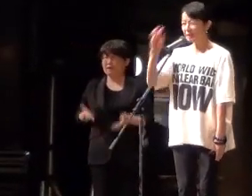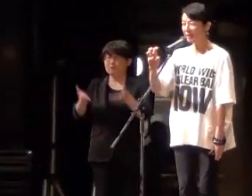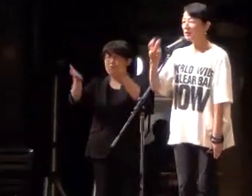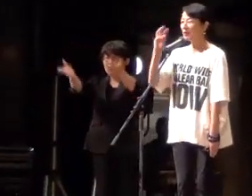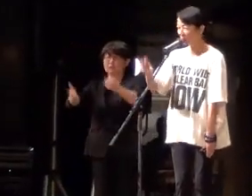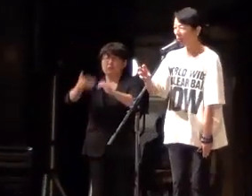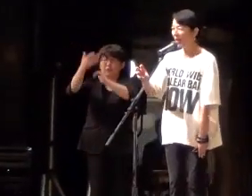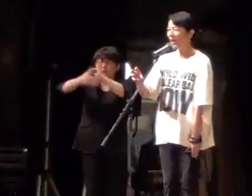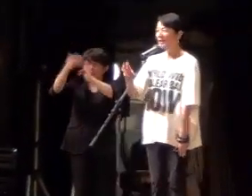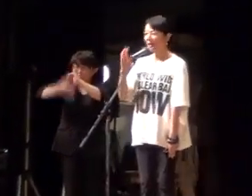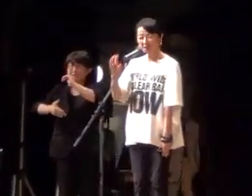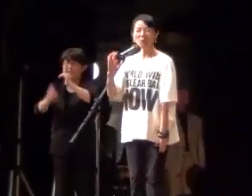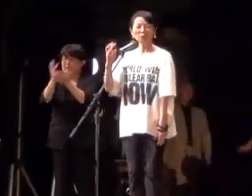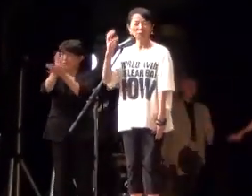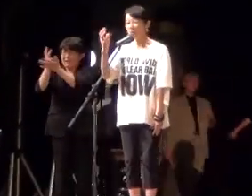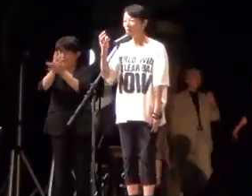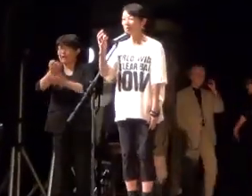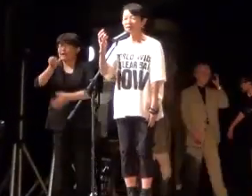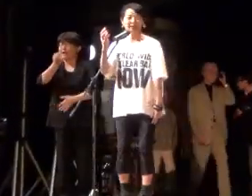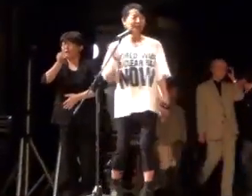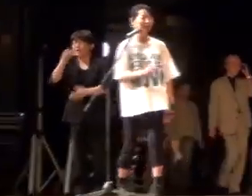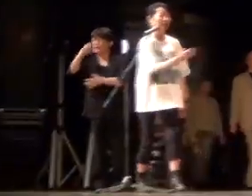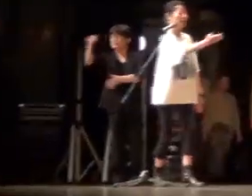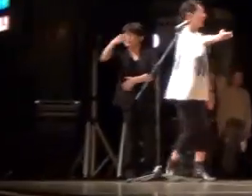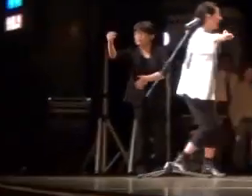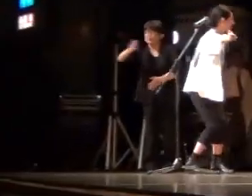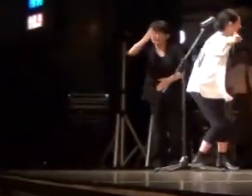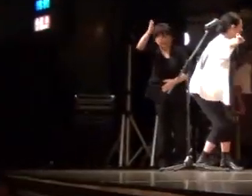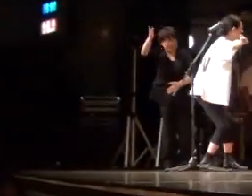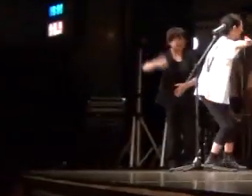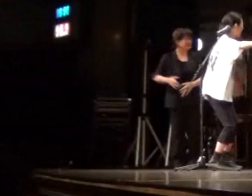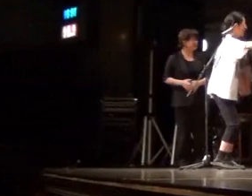ぞ写真、動画、何でもどうぞ撮ってください。